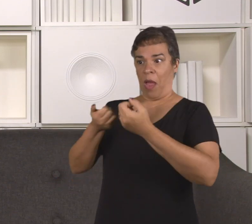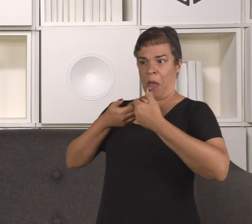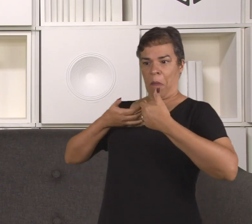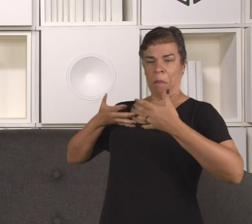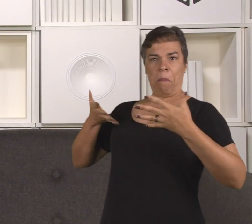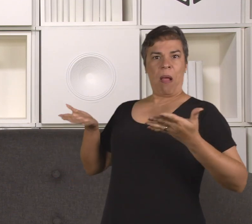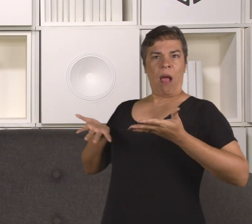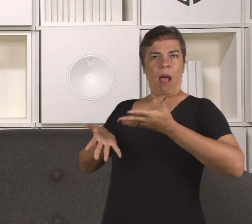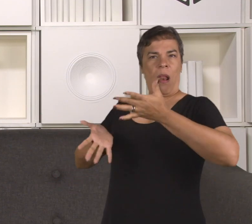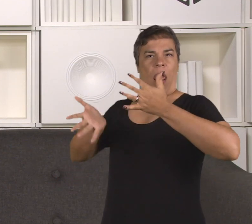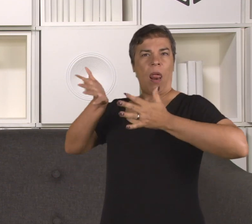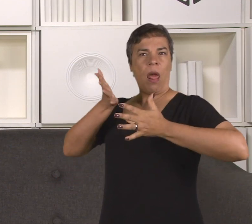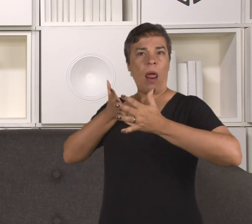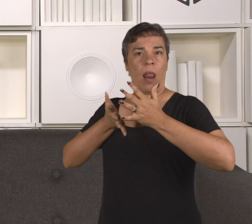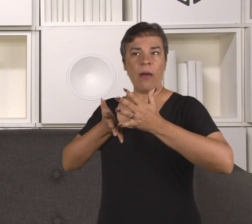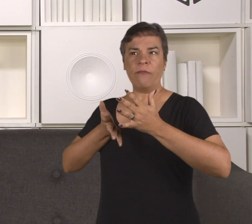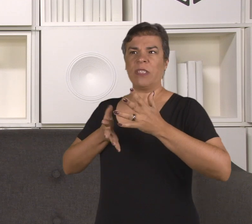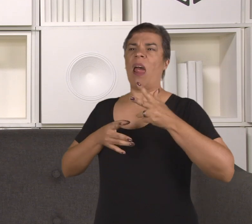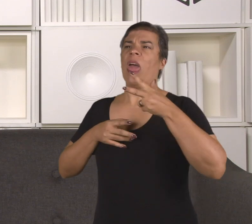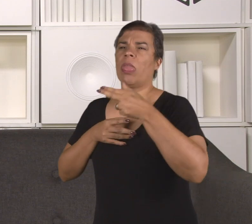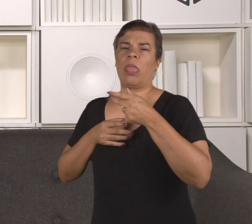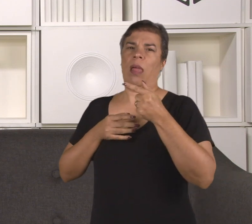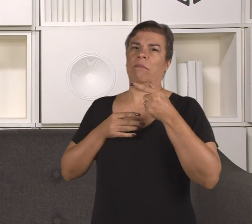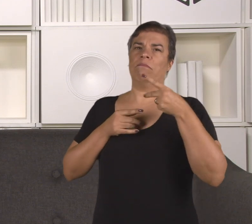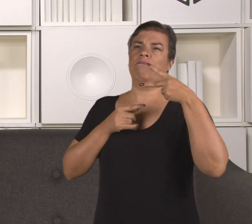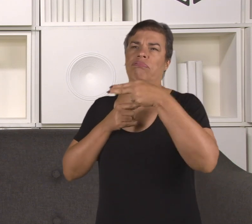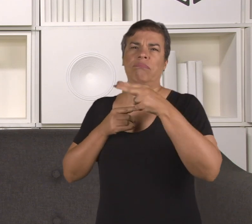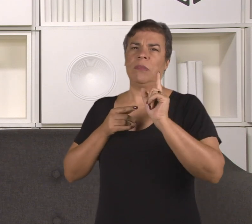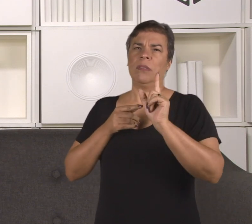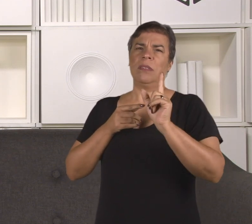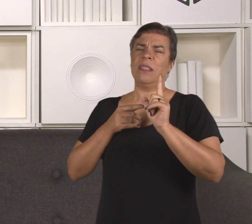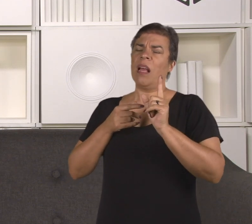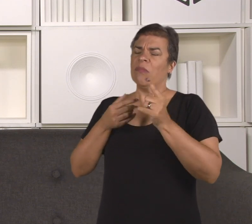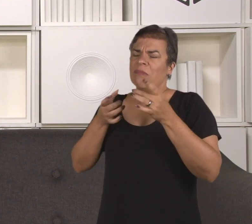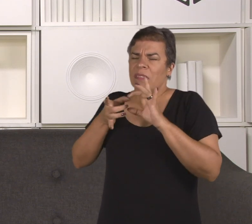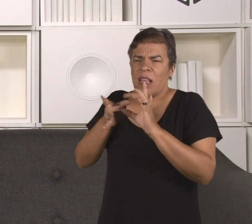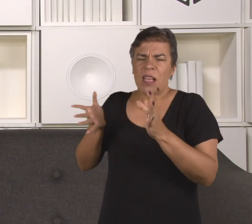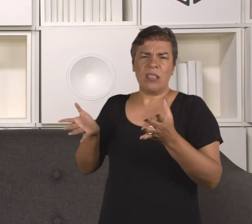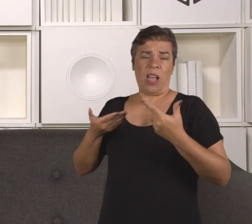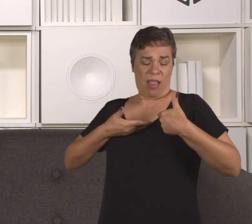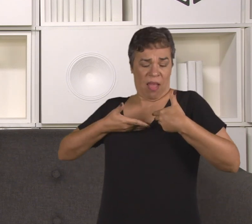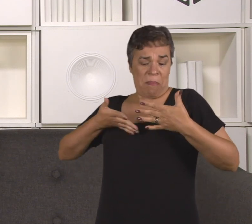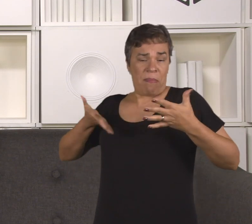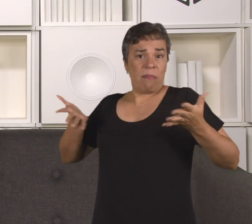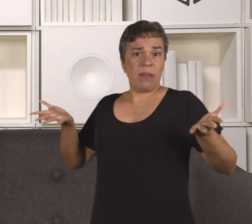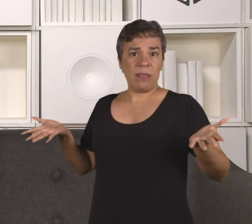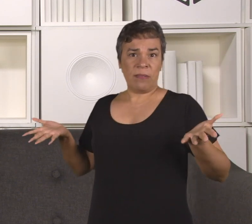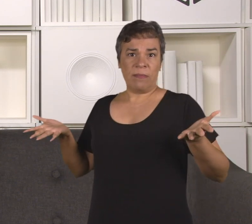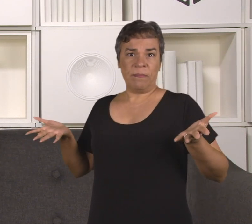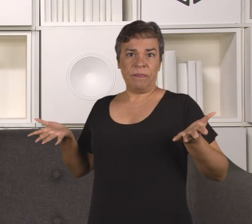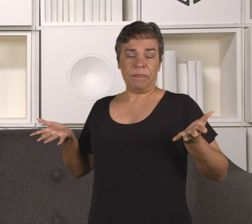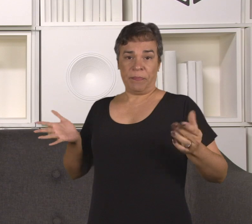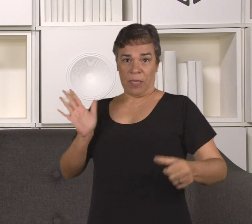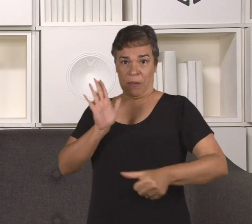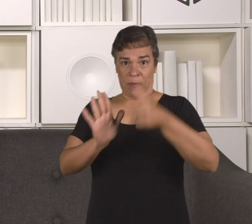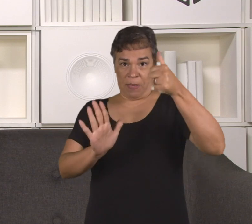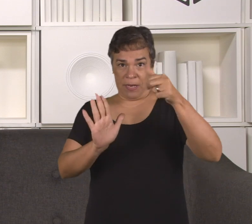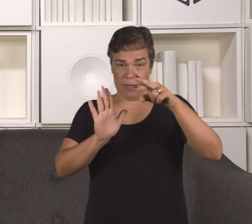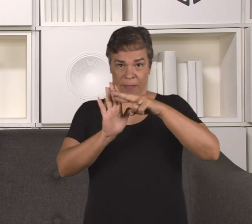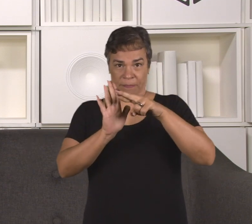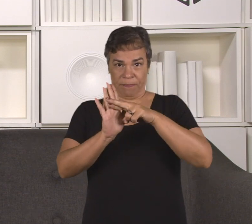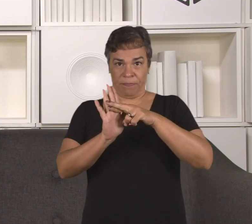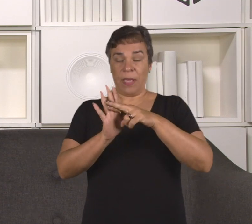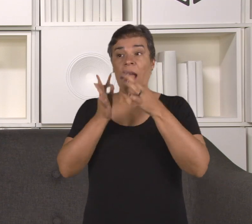Não interrompa uma pessoa que está abrindo a sua alma, abrindo o seu coração. Então, a primeira regra, escutar